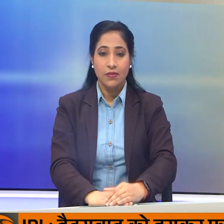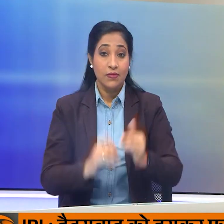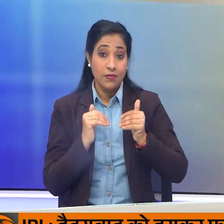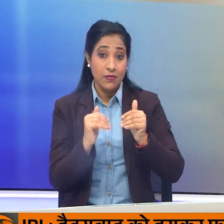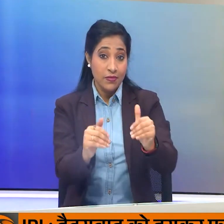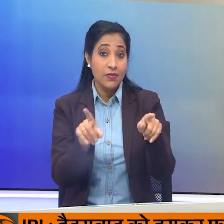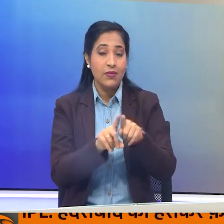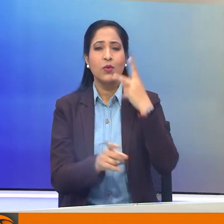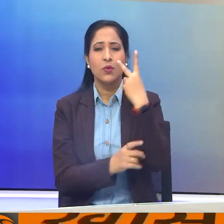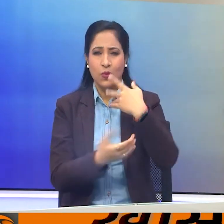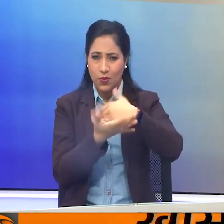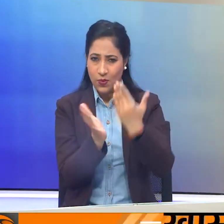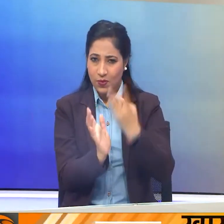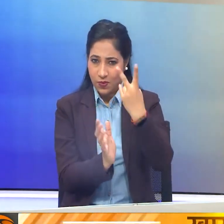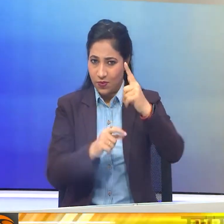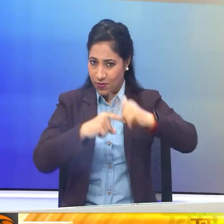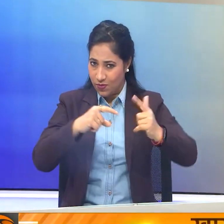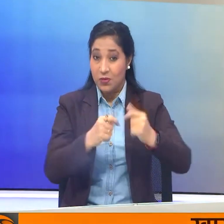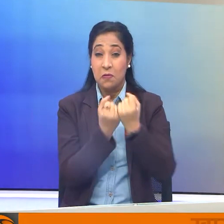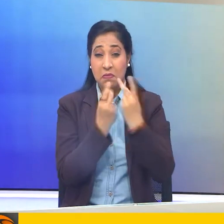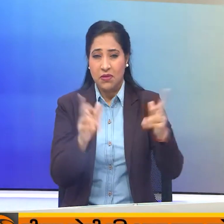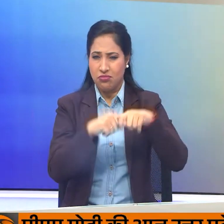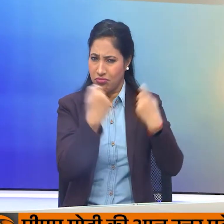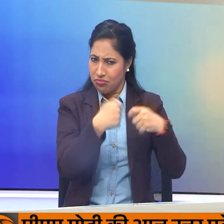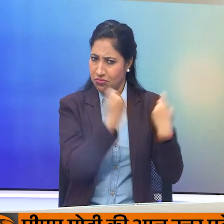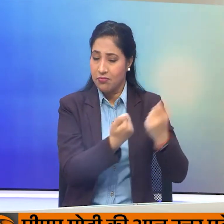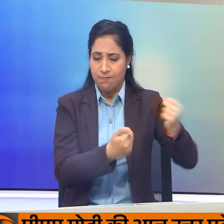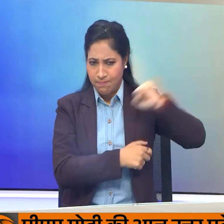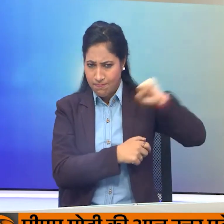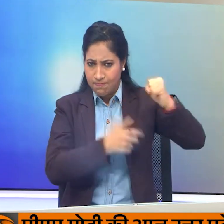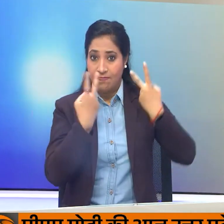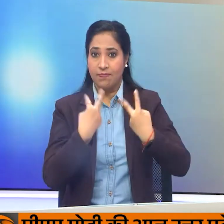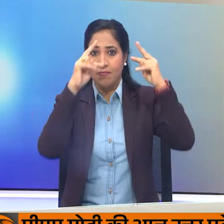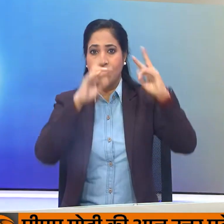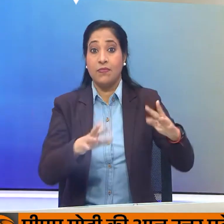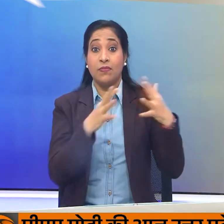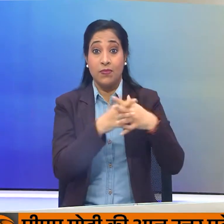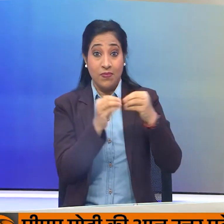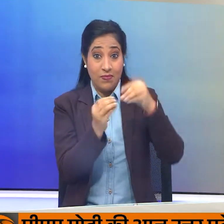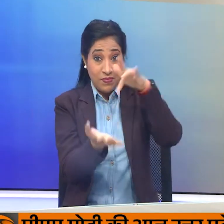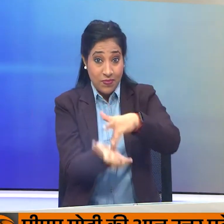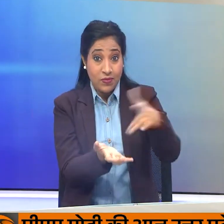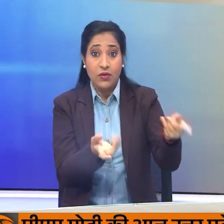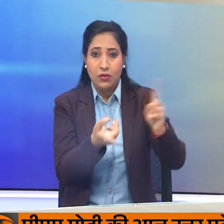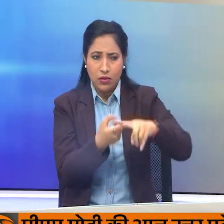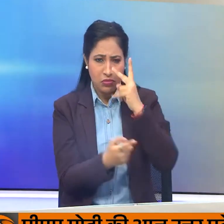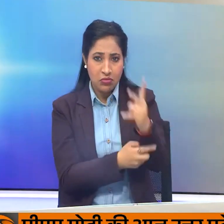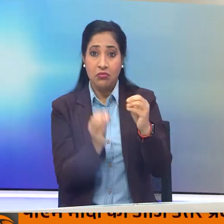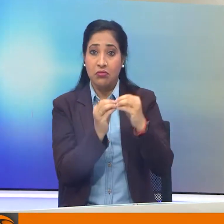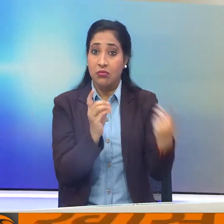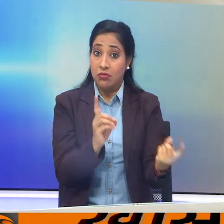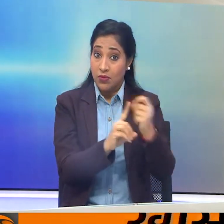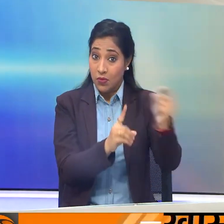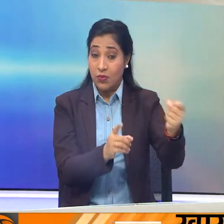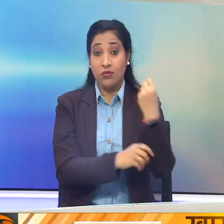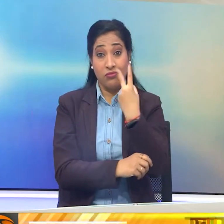और वहीं आगामी 2 चरणों के चुनावों के लिए तमाम पार्टियों ने अब चुनाव प्रचार भी तेज कर दिए हैं। पश्चिम बंगाल को साधने के लिए भारतीय जनता